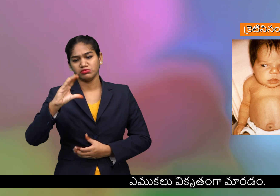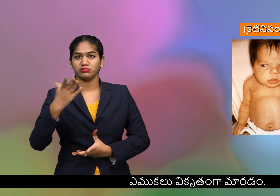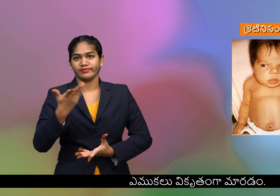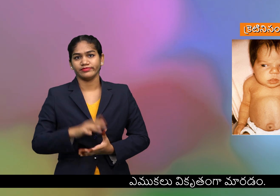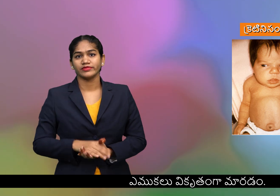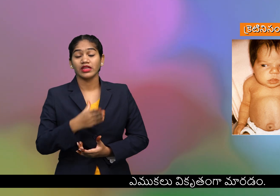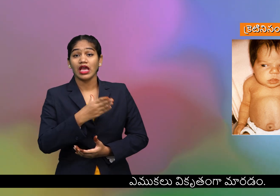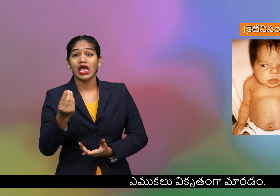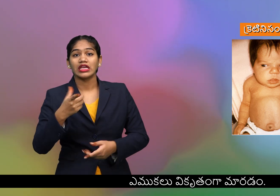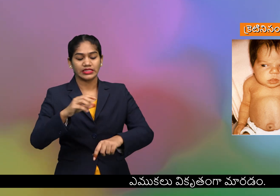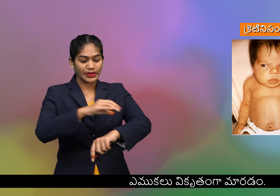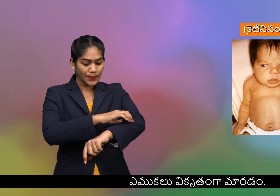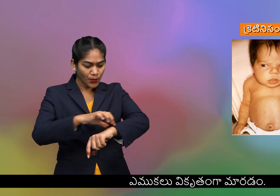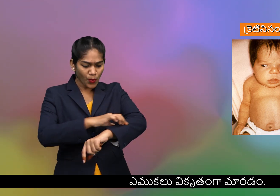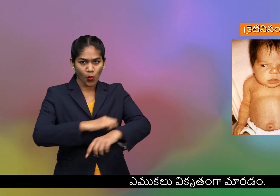ఎముకలు వికృతంగా మారడం,